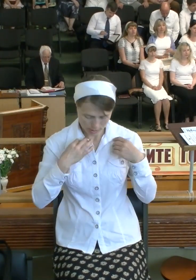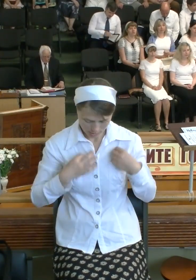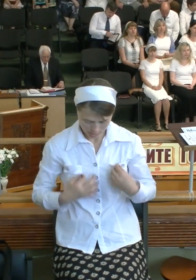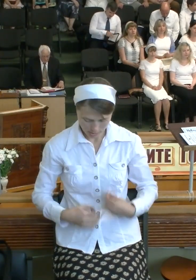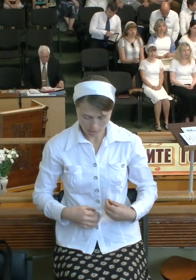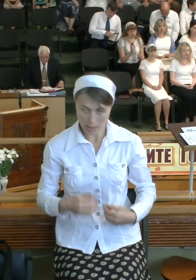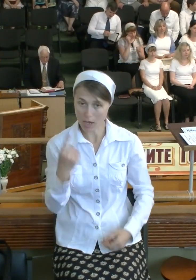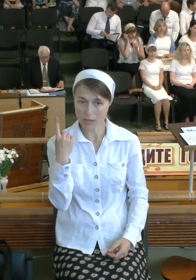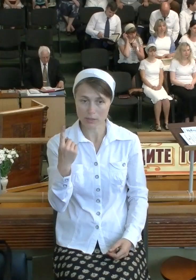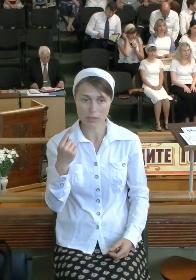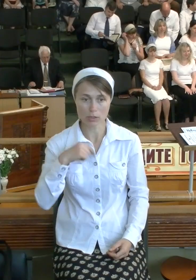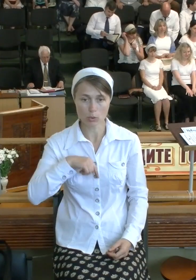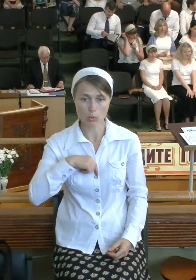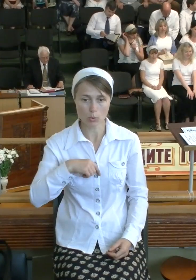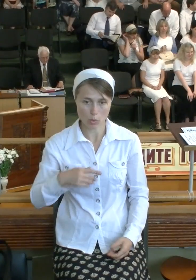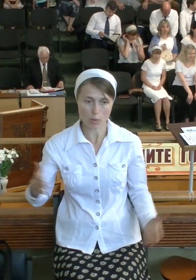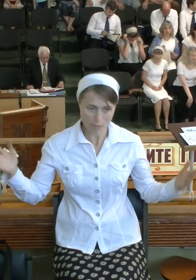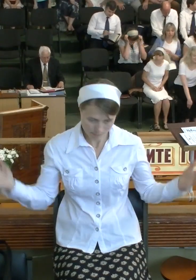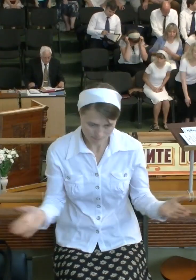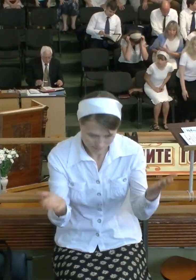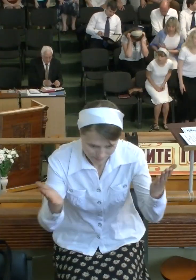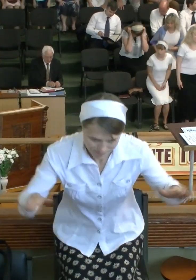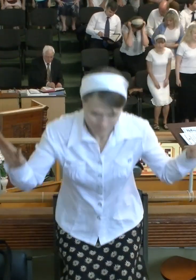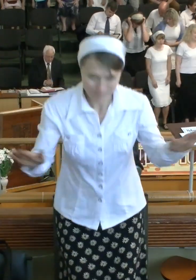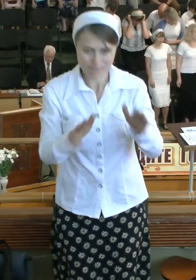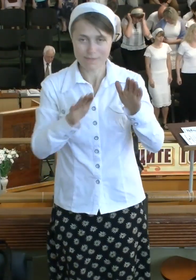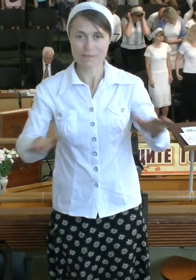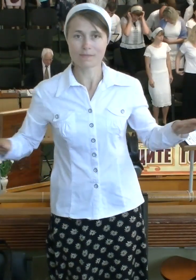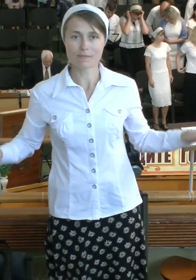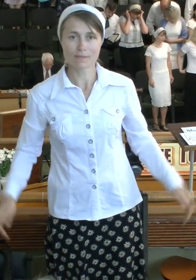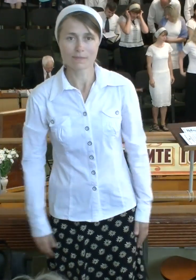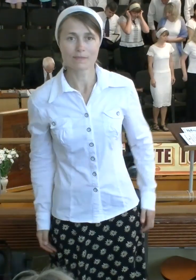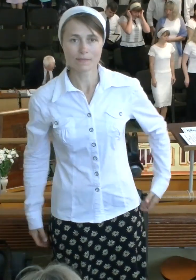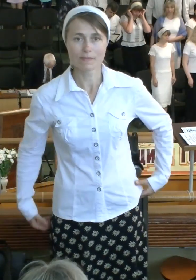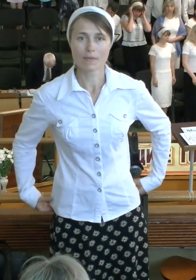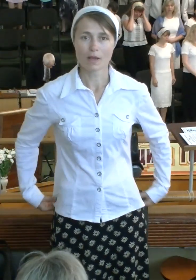один дух. Поем все вместе.